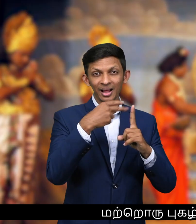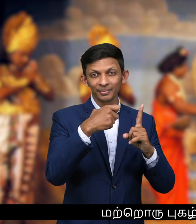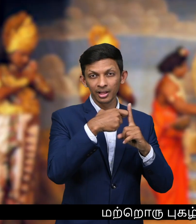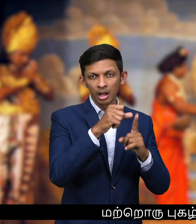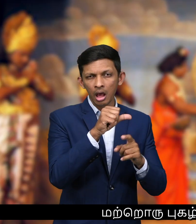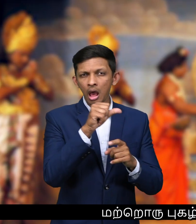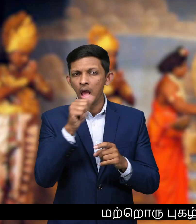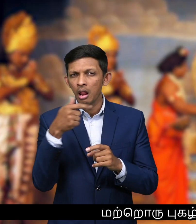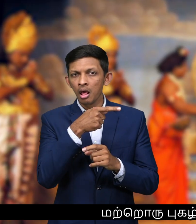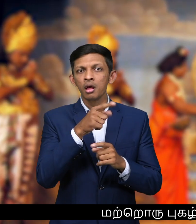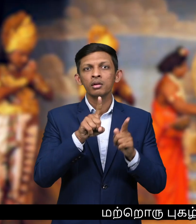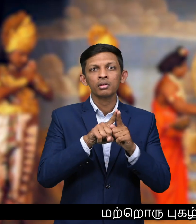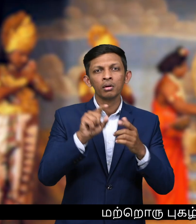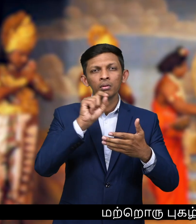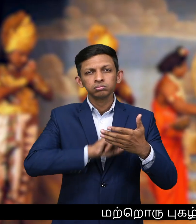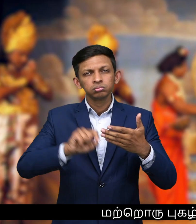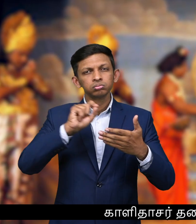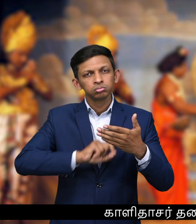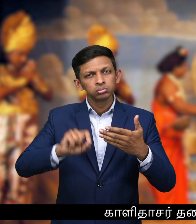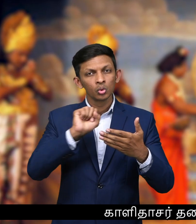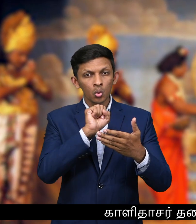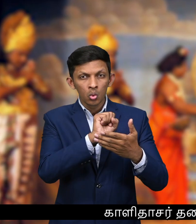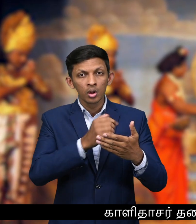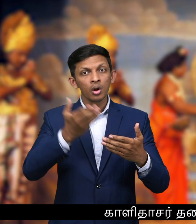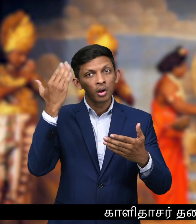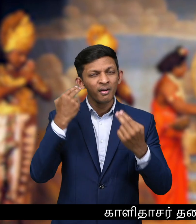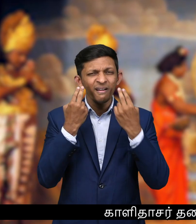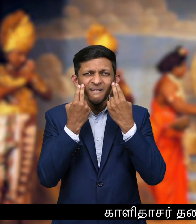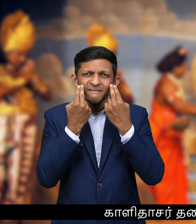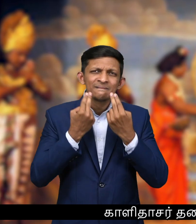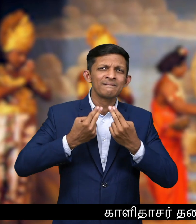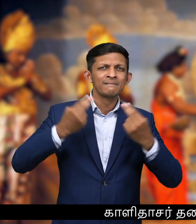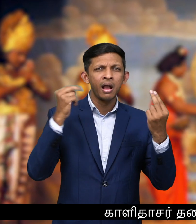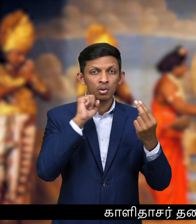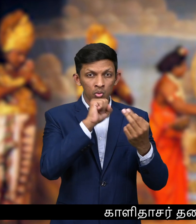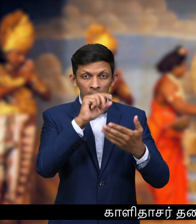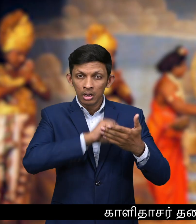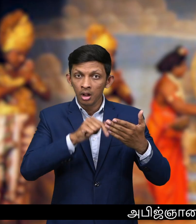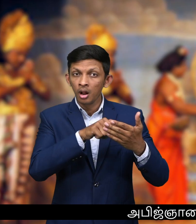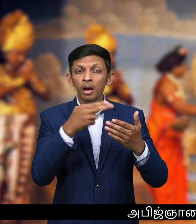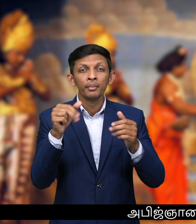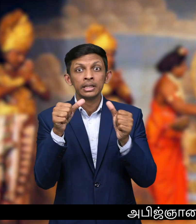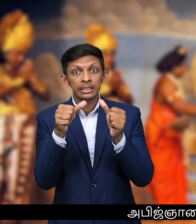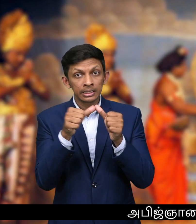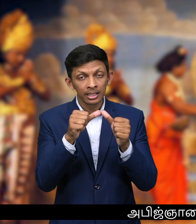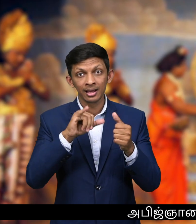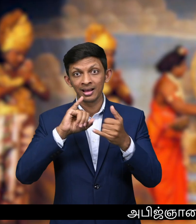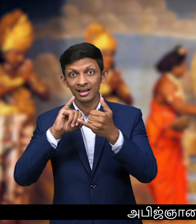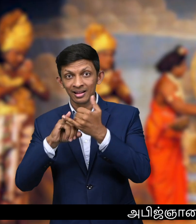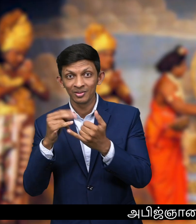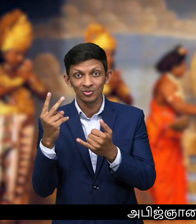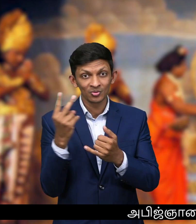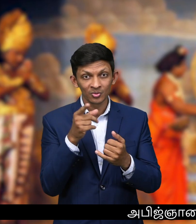மற்றொரு புகழ்பெற்ற நாடக ஆசிரியரான காளிதாசர் தனது புகழ்பெற்ற நாடகமான அபிஞான